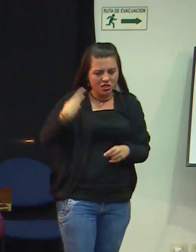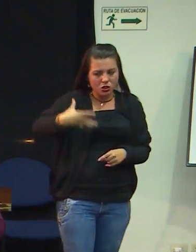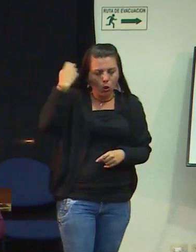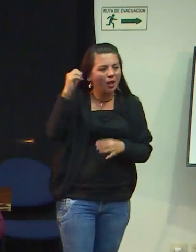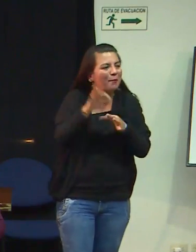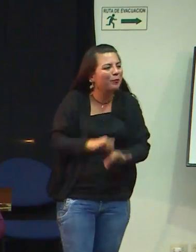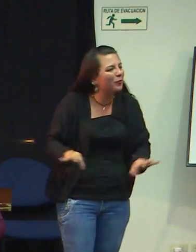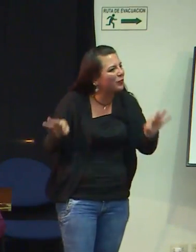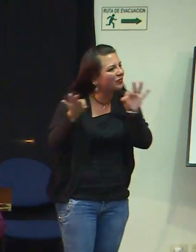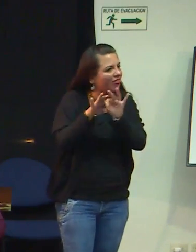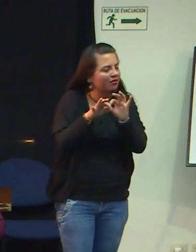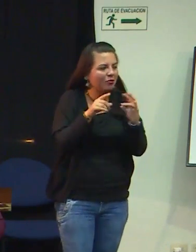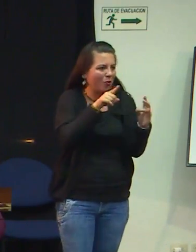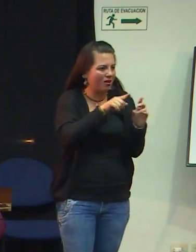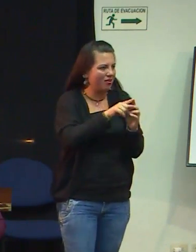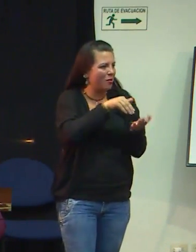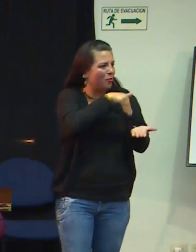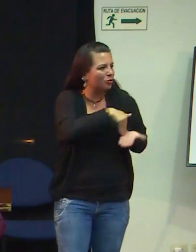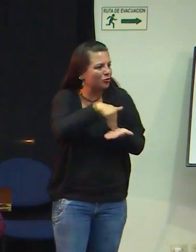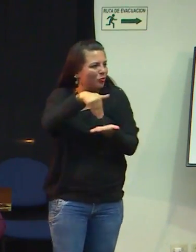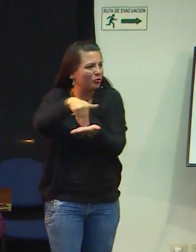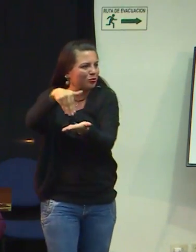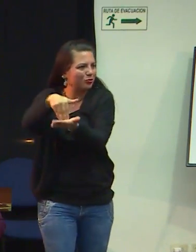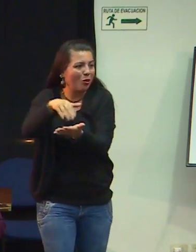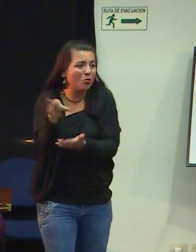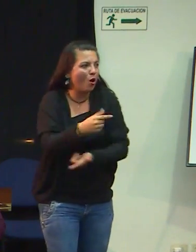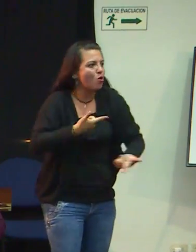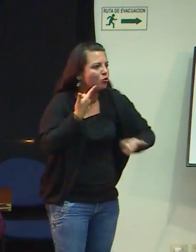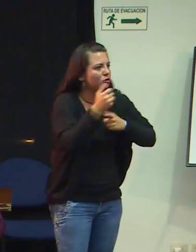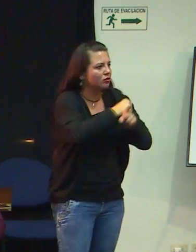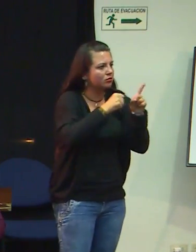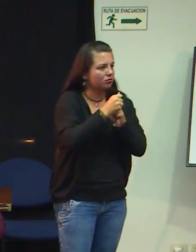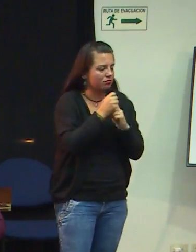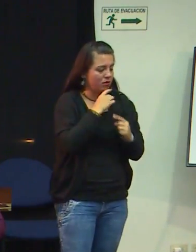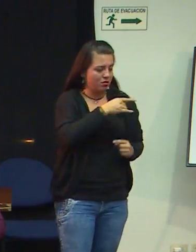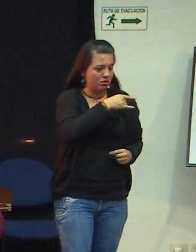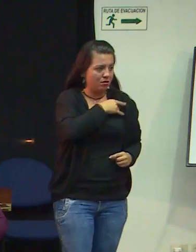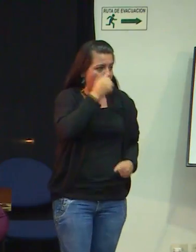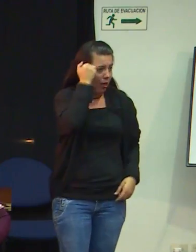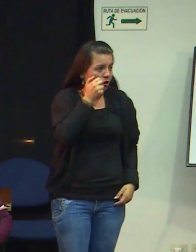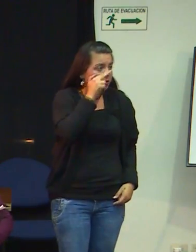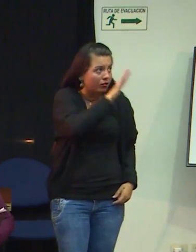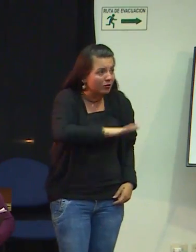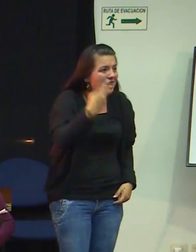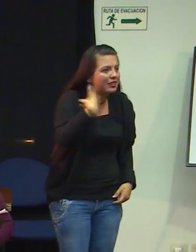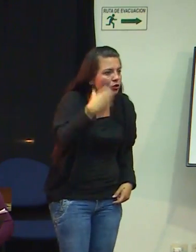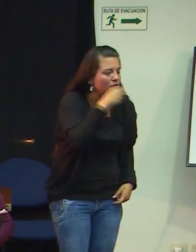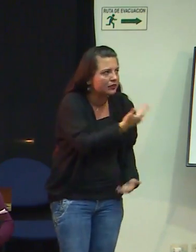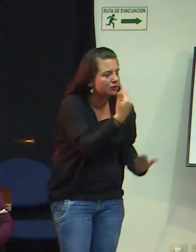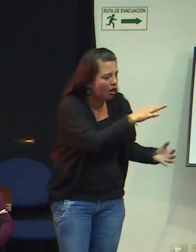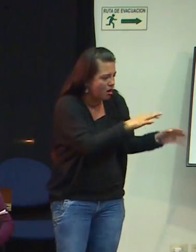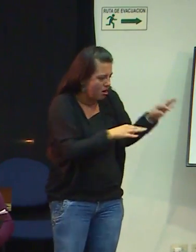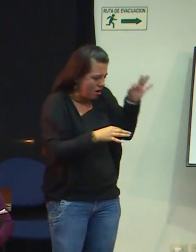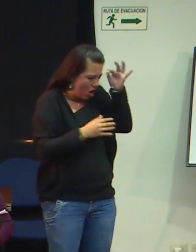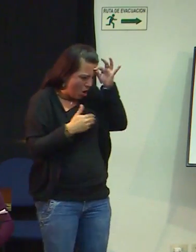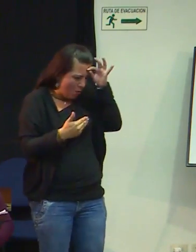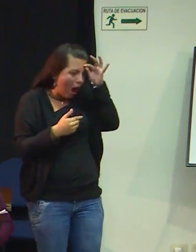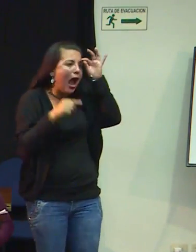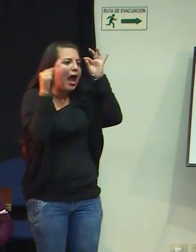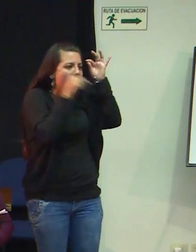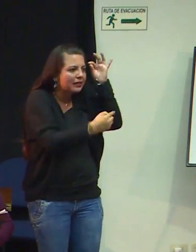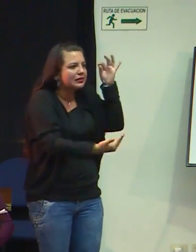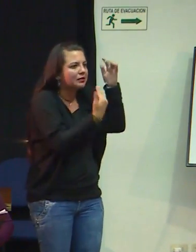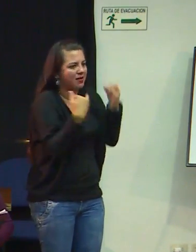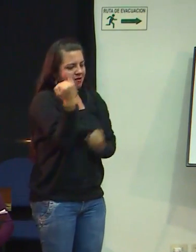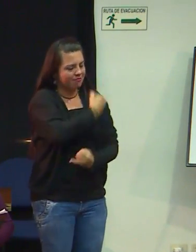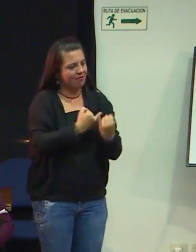los puntos de vista y de todas las luchas sociales; dos, retomar la historia de la Universidad Pedagógica Nacional, porque es la única forma en la cual nosotros vamos a tener